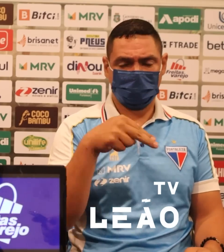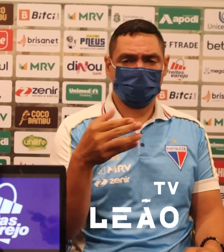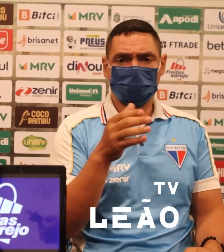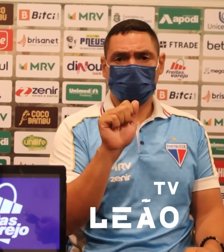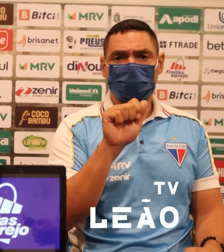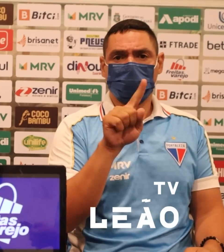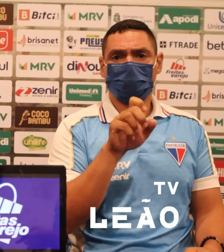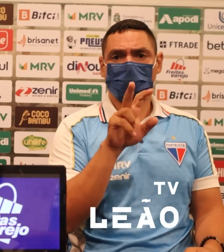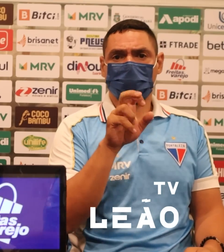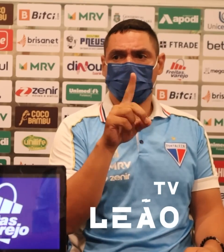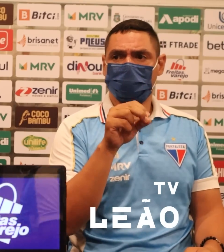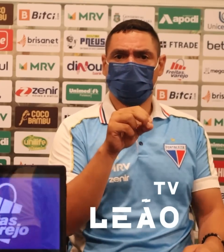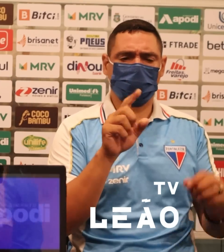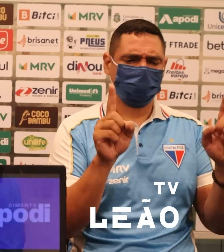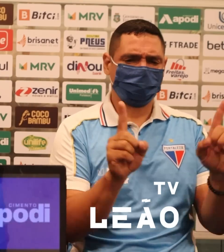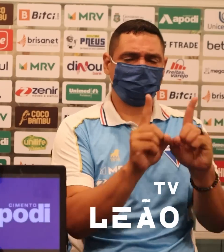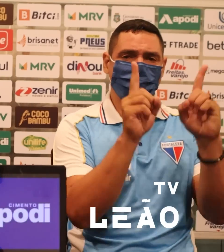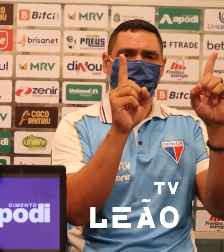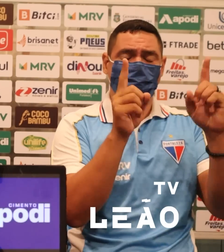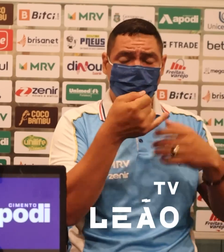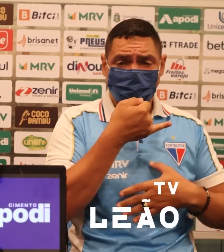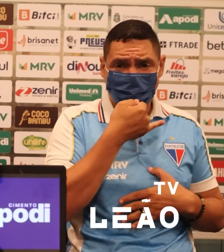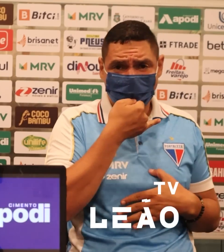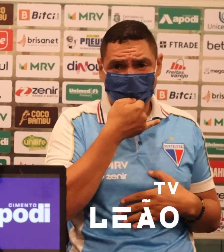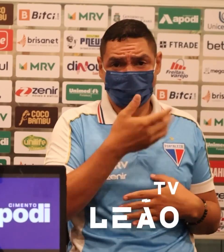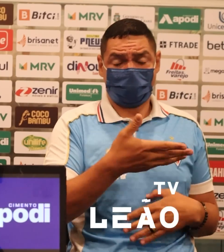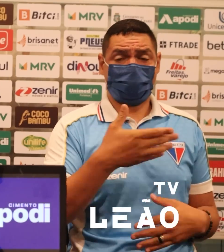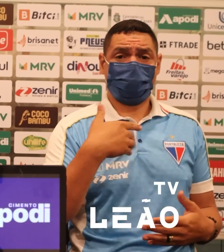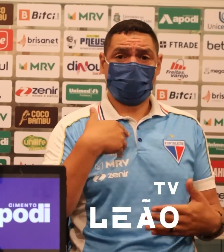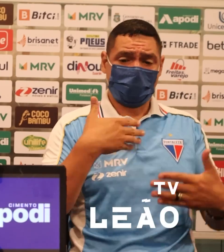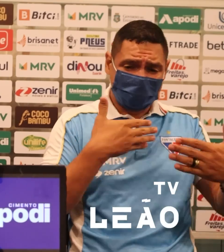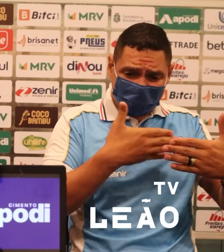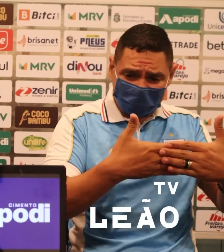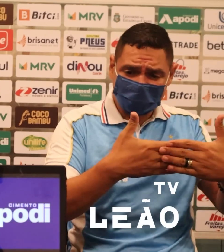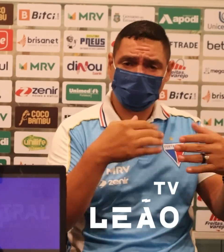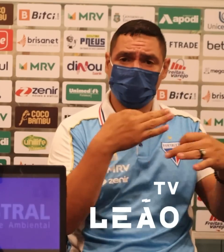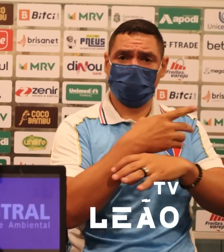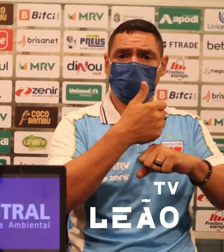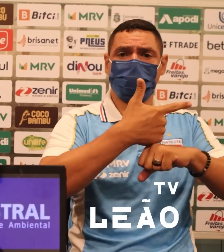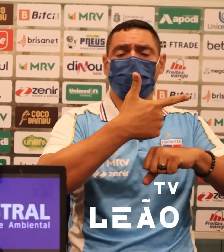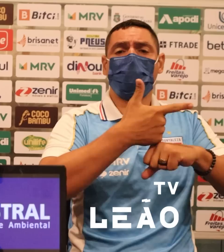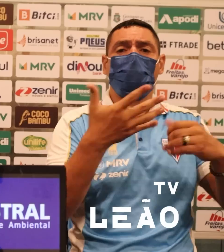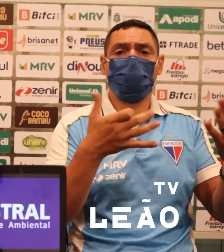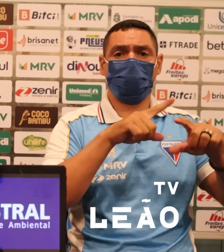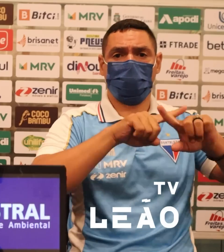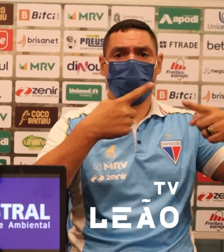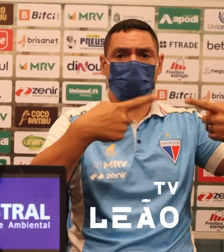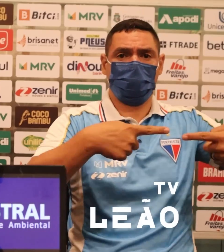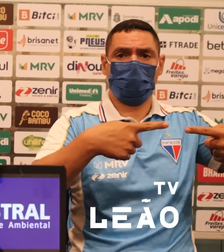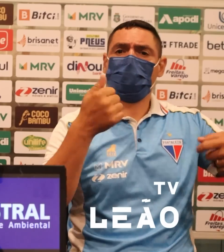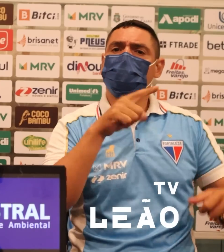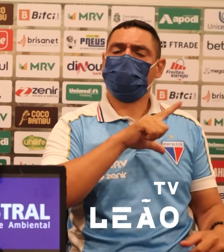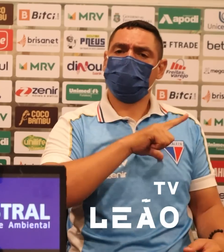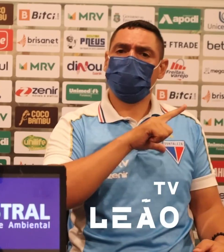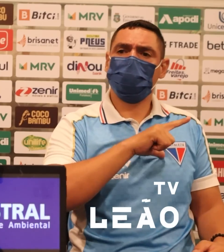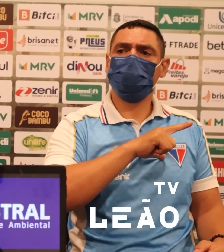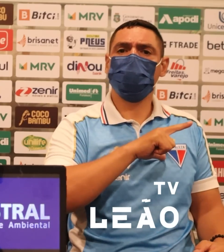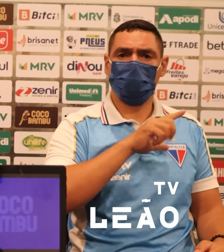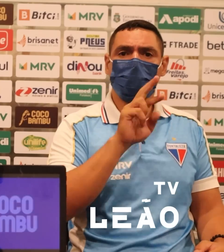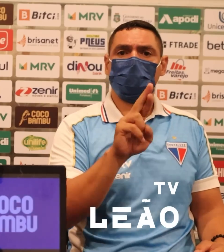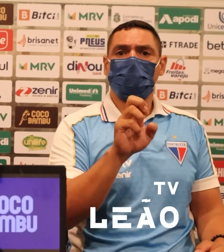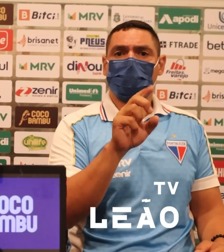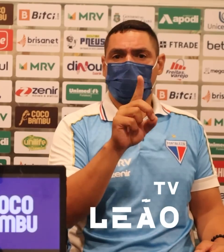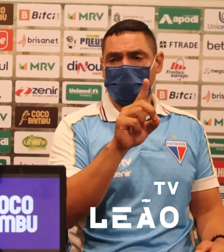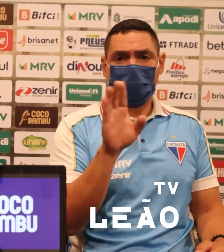fala: empate com gosto amargo por ter sido no final do jogo. Agora um confronto direto e na casa do adversário contra o Red